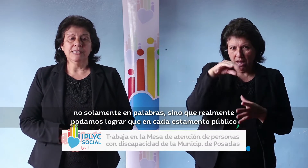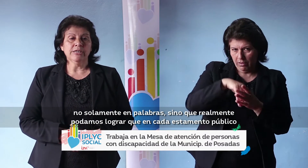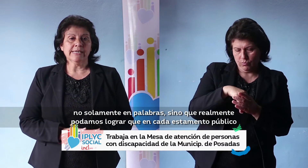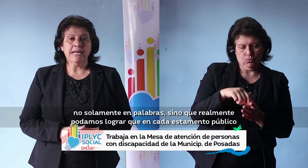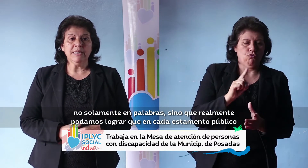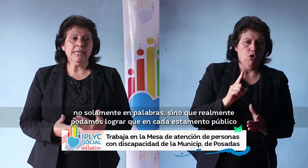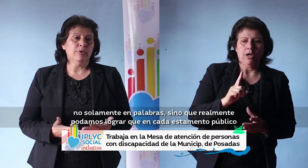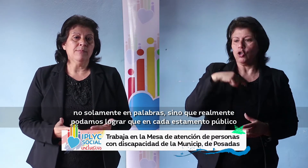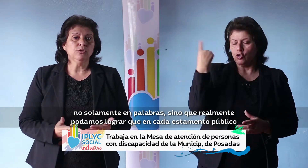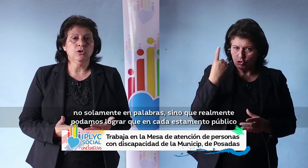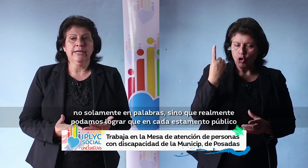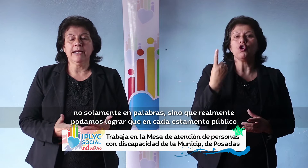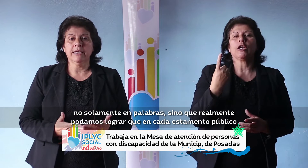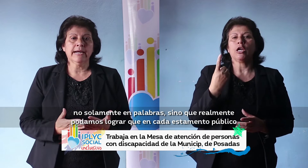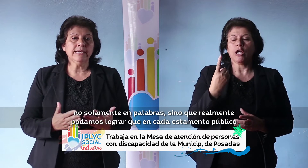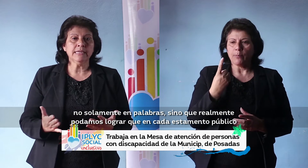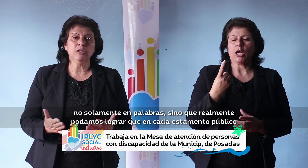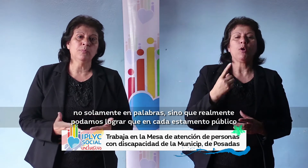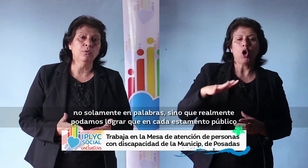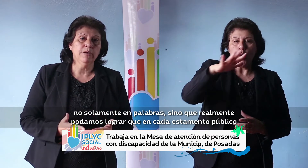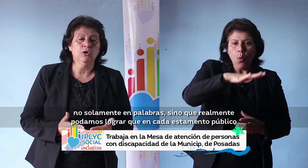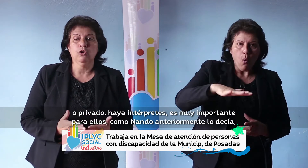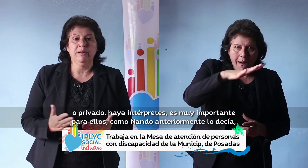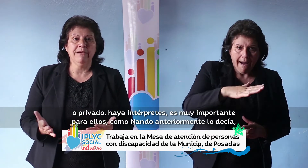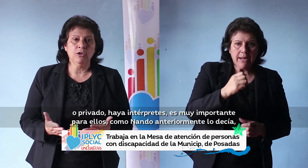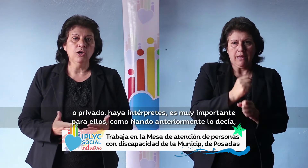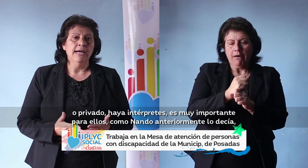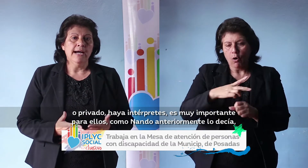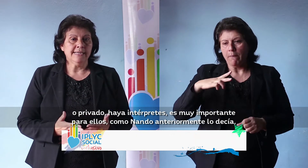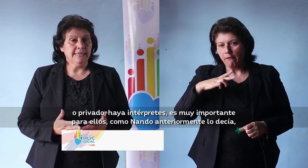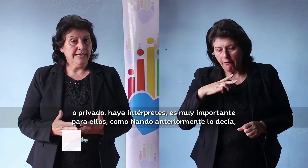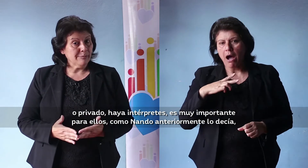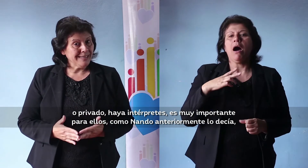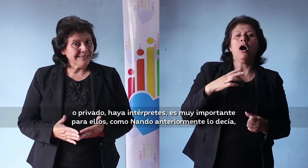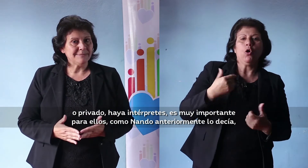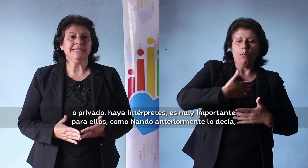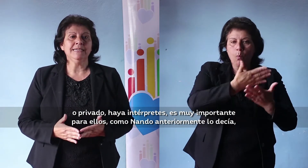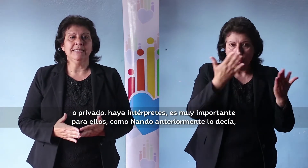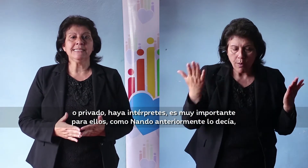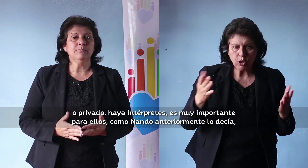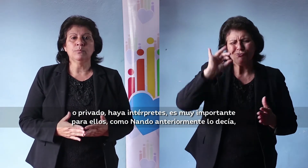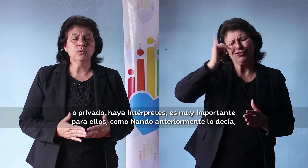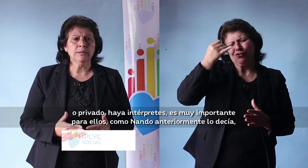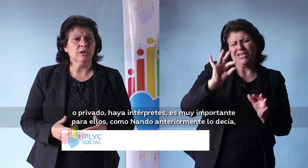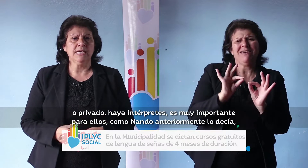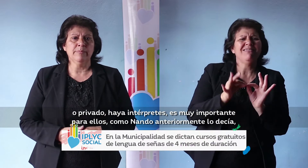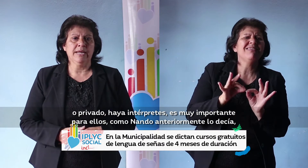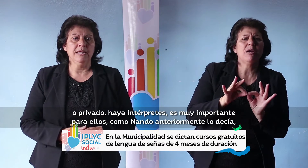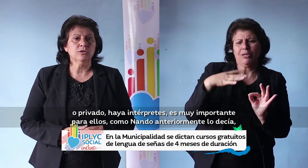sino que realmente podamos lograr que en cada estamento público o privado haya intérpretes, ¿sí? Es muy importante para ellos,